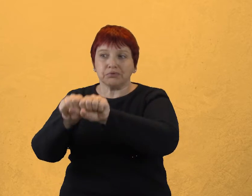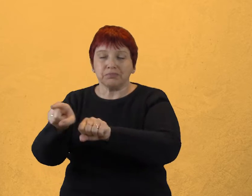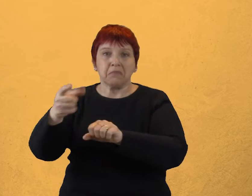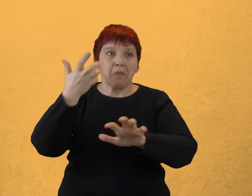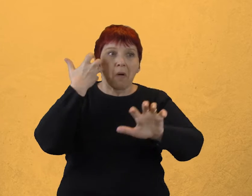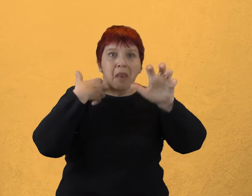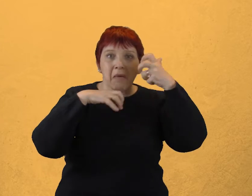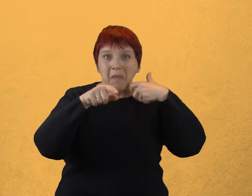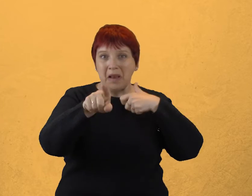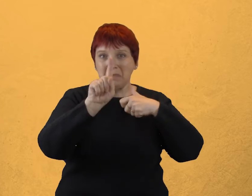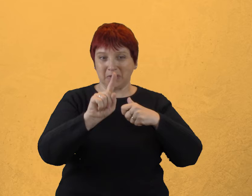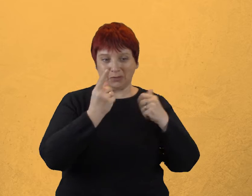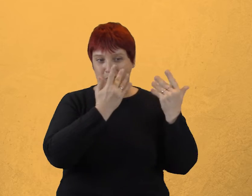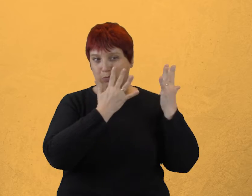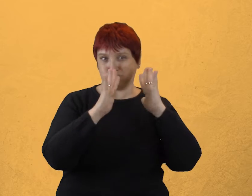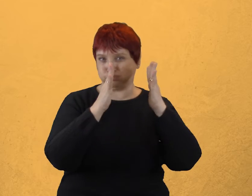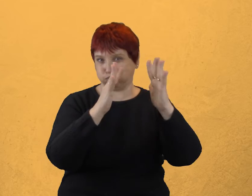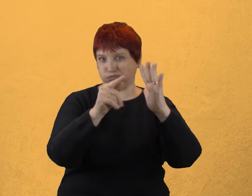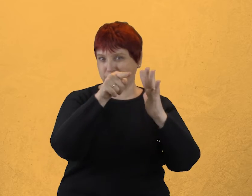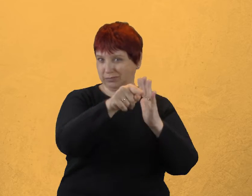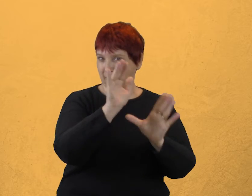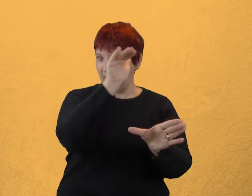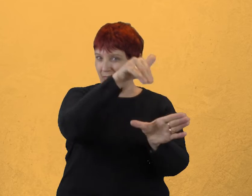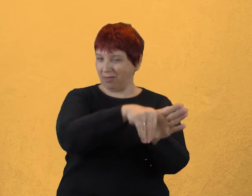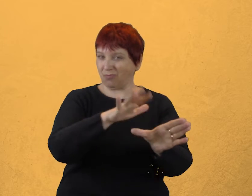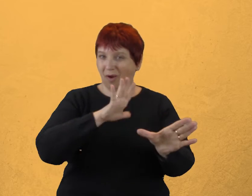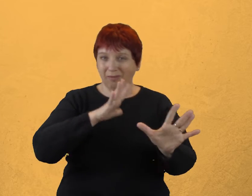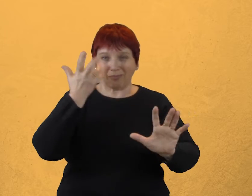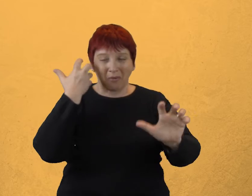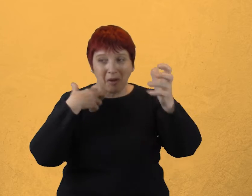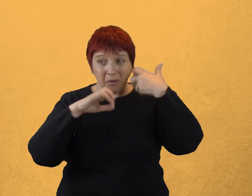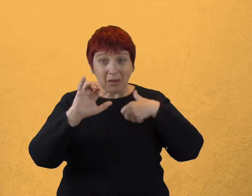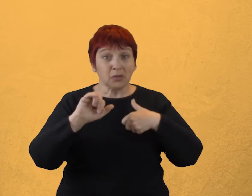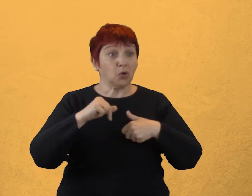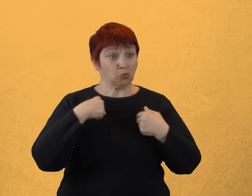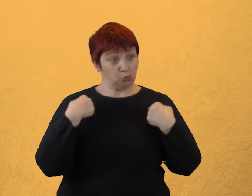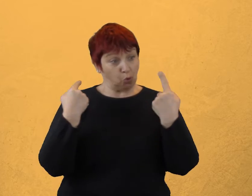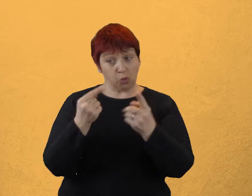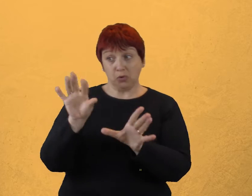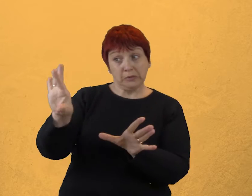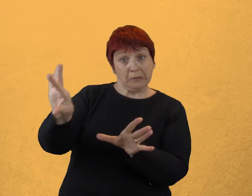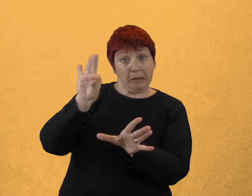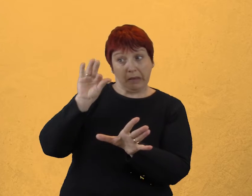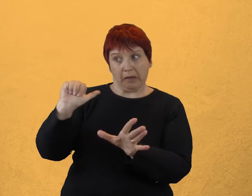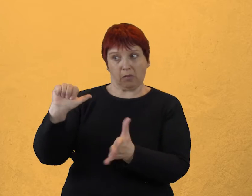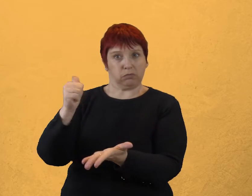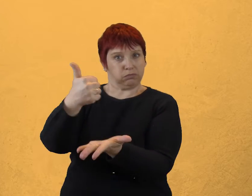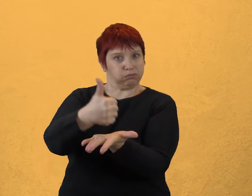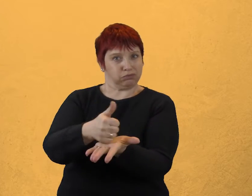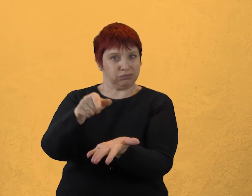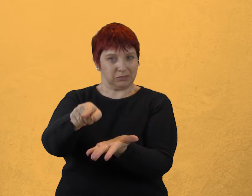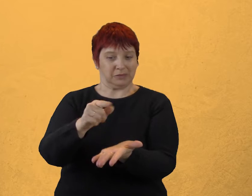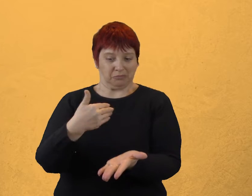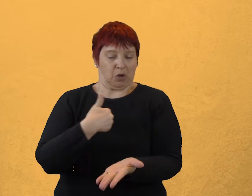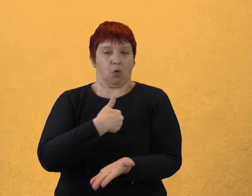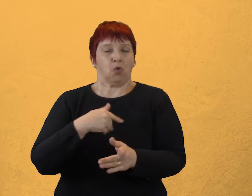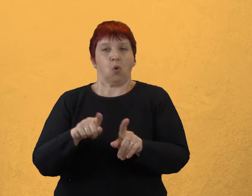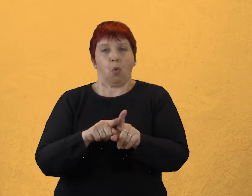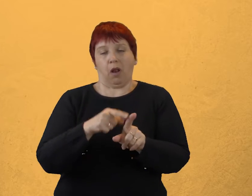los animales que habitan ese zoológico abierto. Y todos elegimos a Paola para interpretar ese rol de